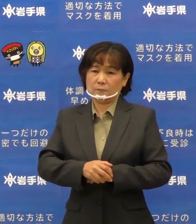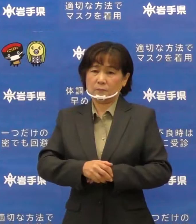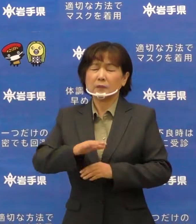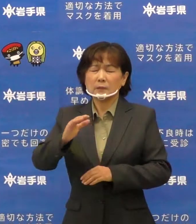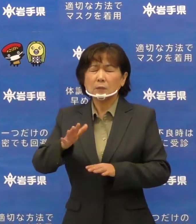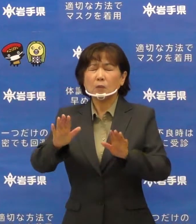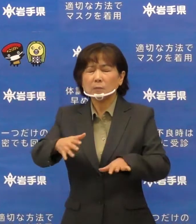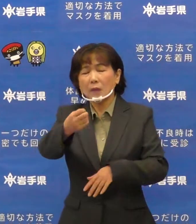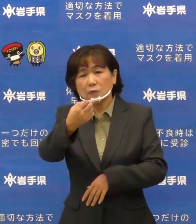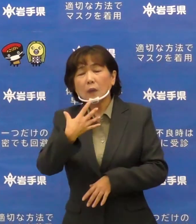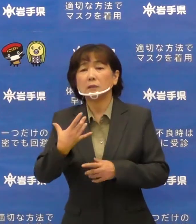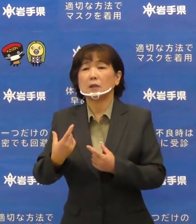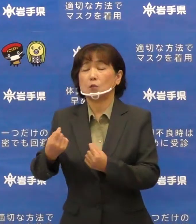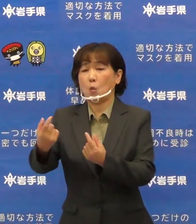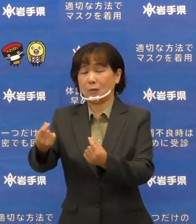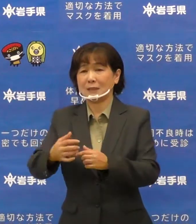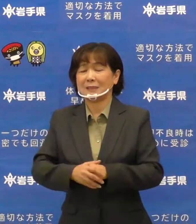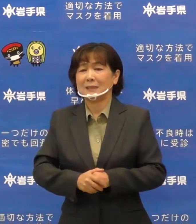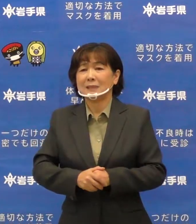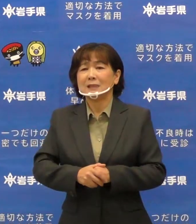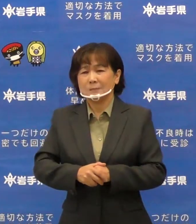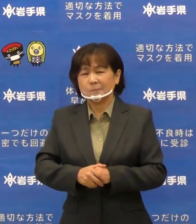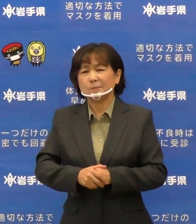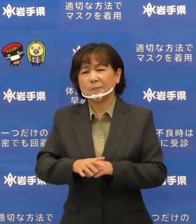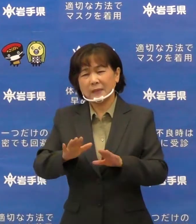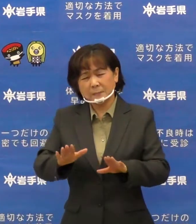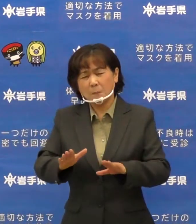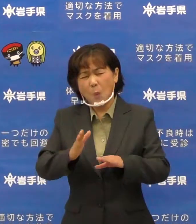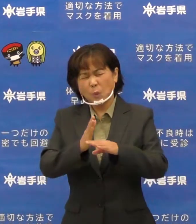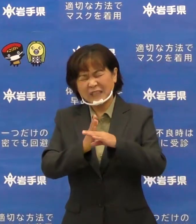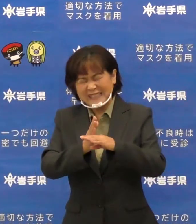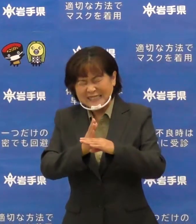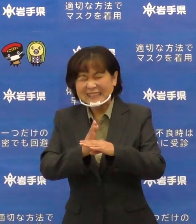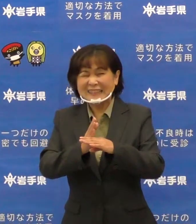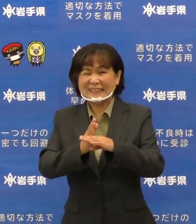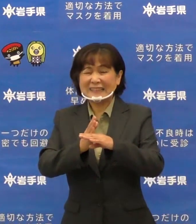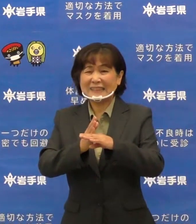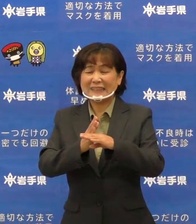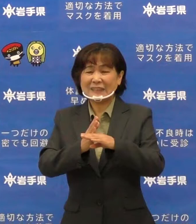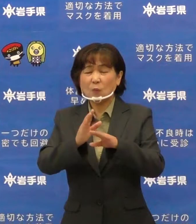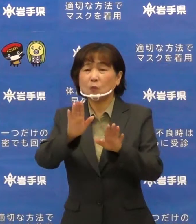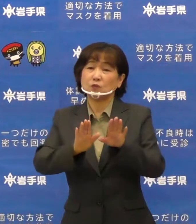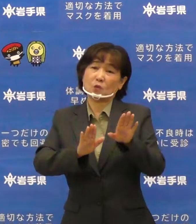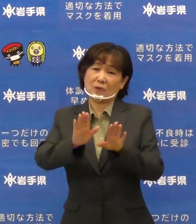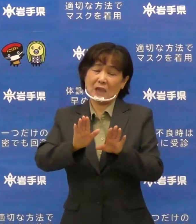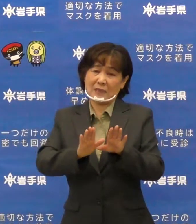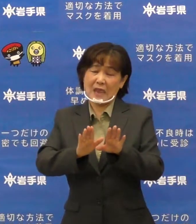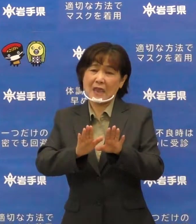りまあ、かなりこうギリギリの体制でそれをやっているというところはあります。